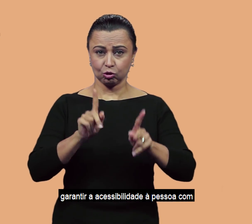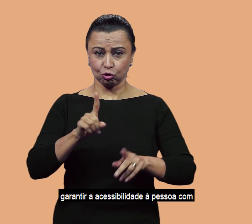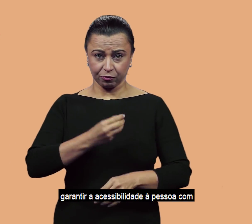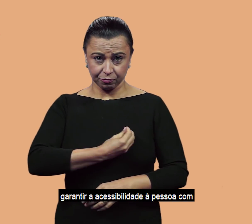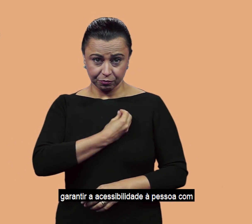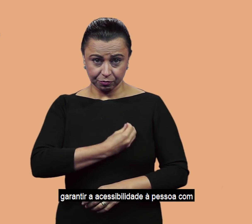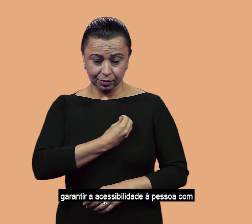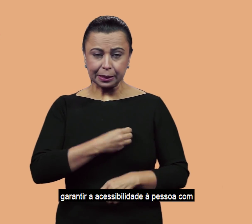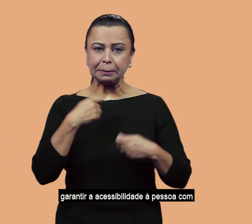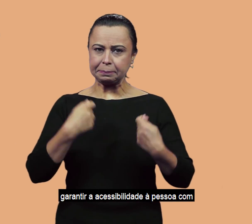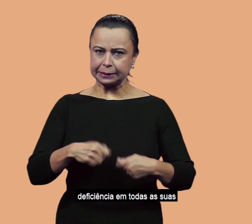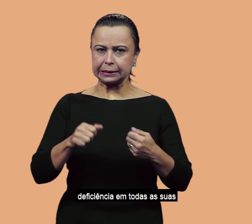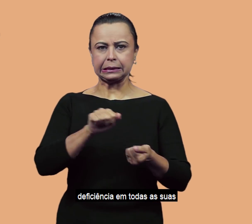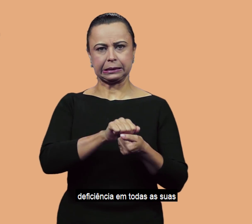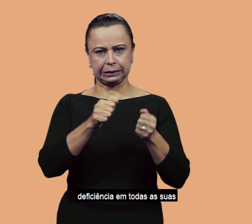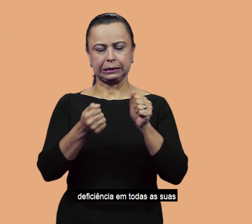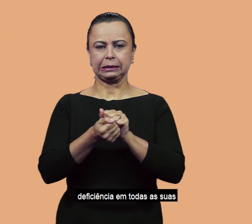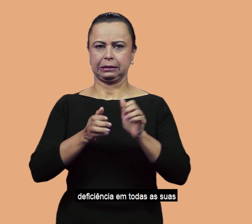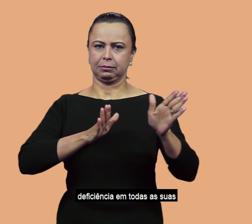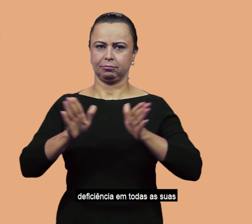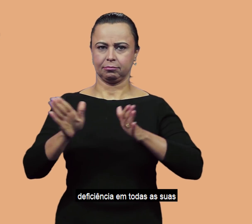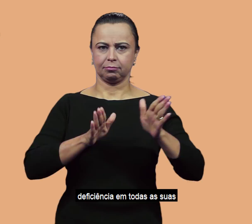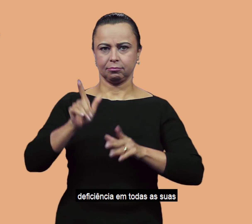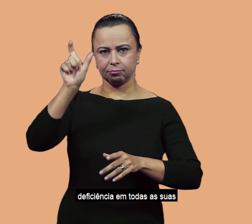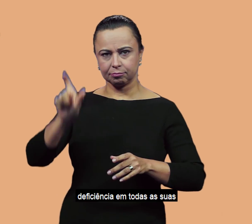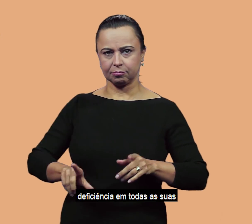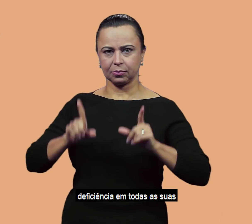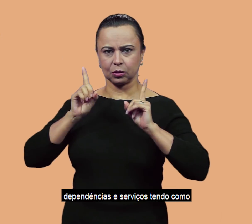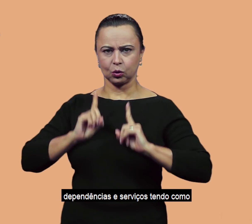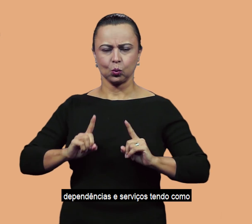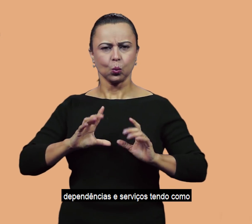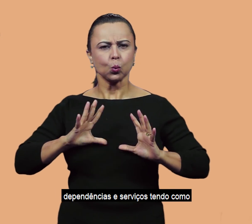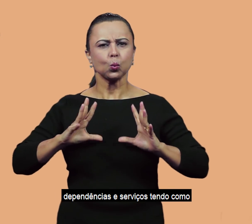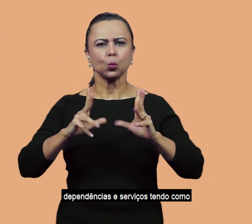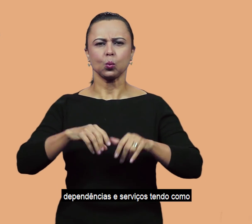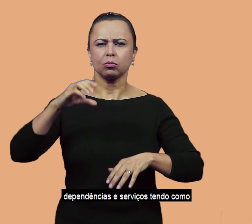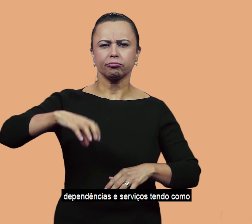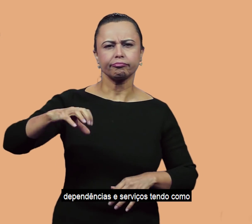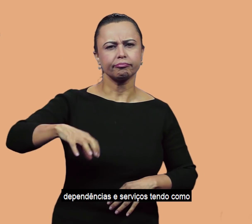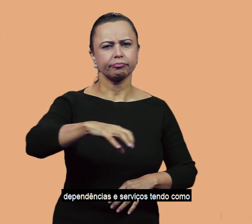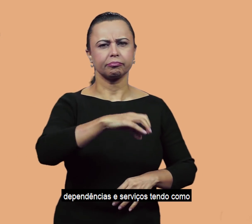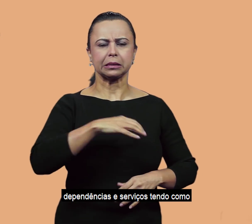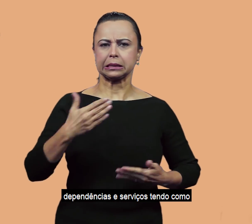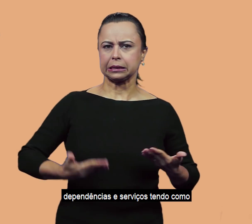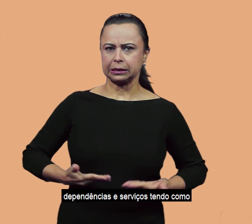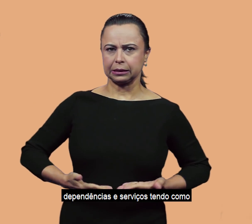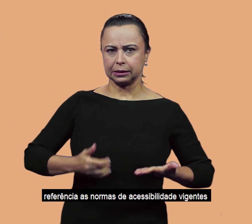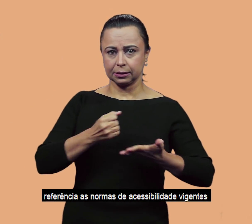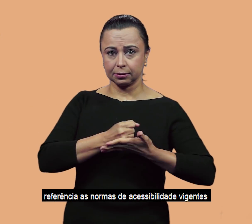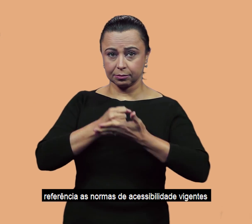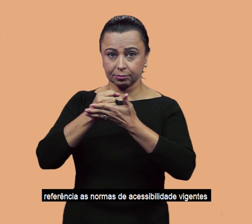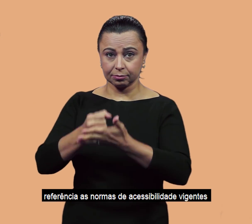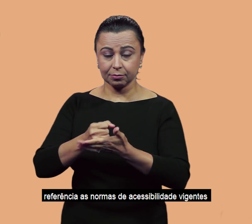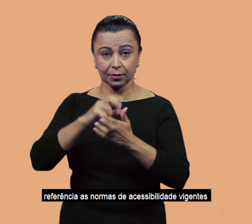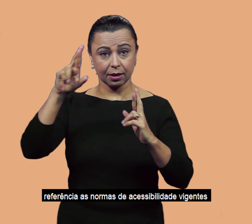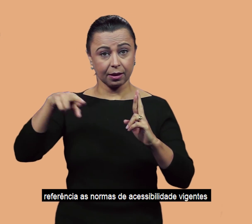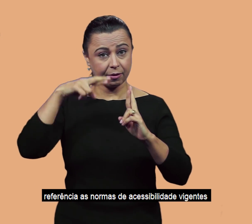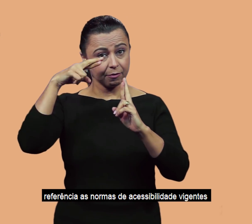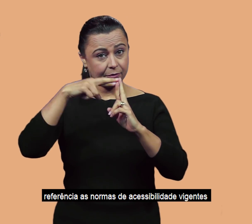à pessoa com deficiência em todas as suas dependências e serviços tendo como referência as normas de